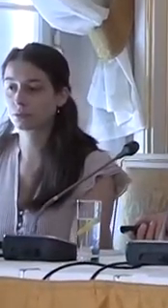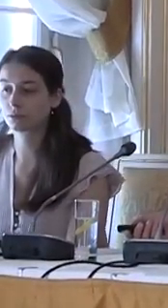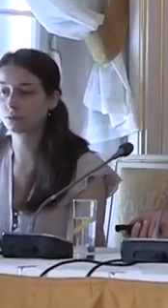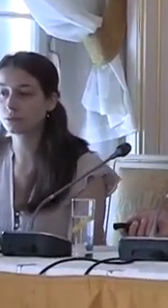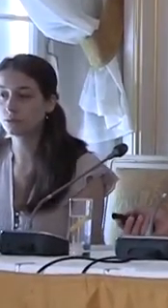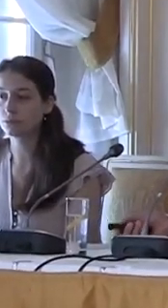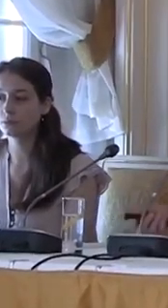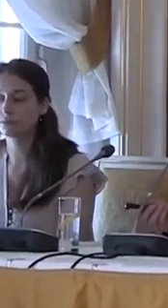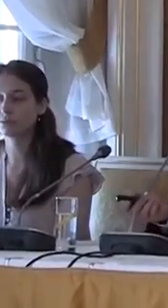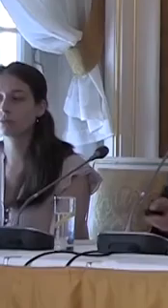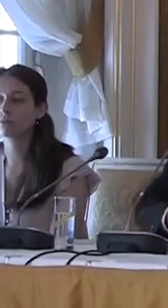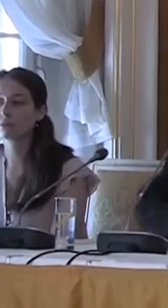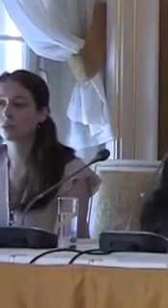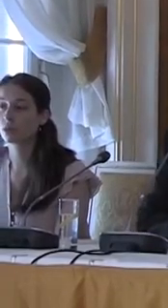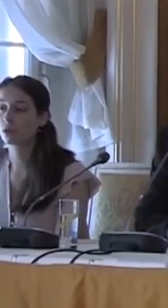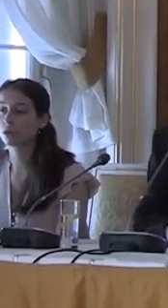modulů.